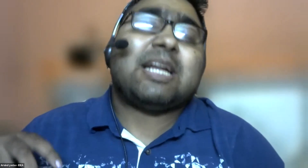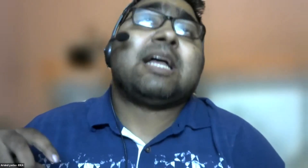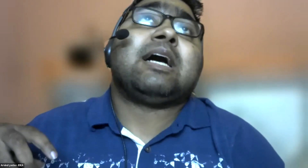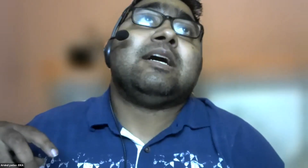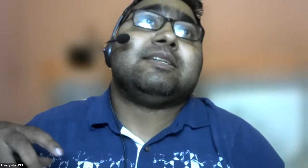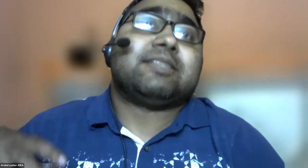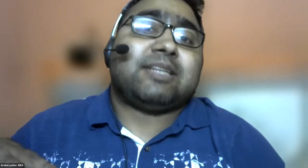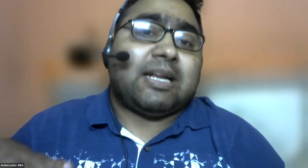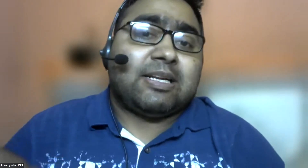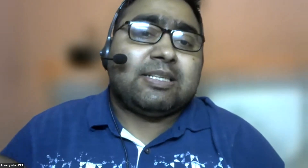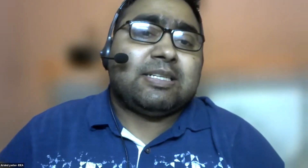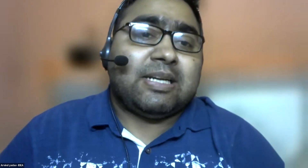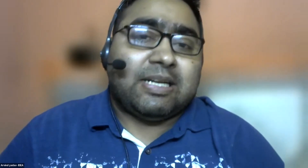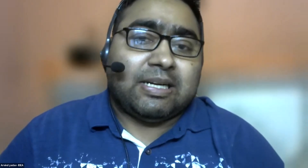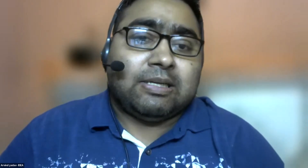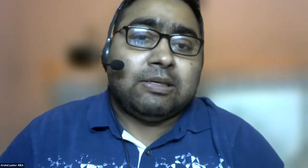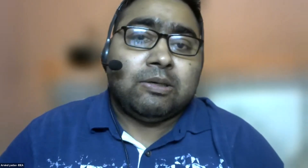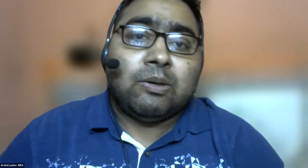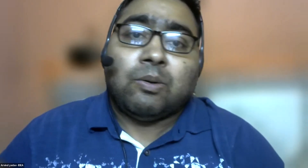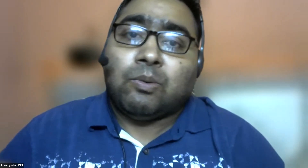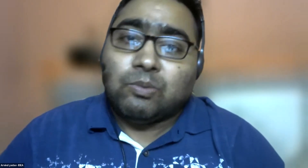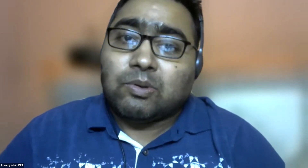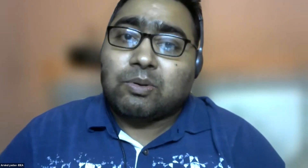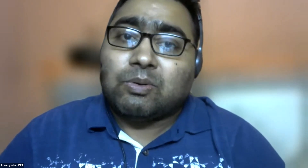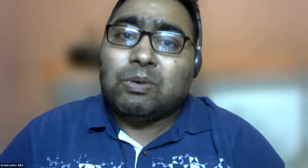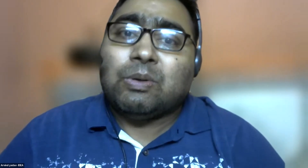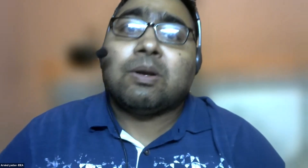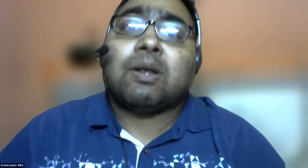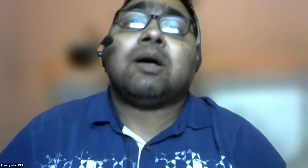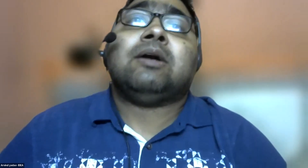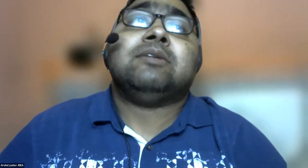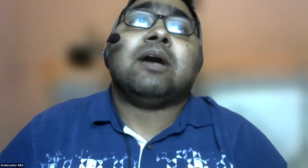हमारे चैलेंजेस हैं उनको